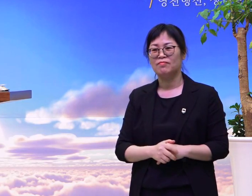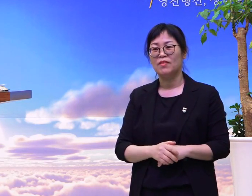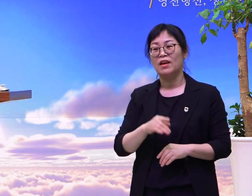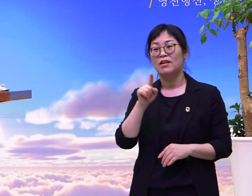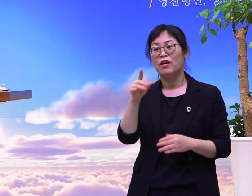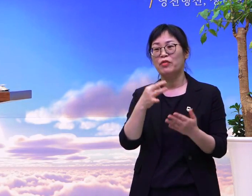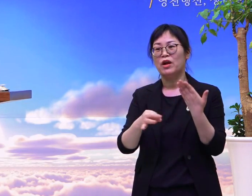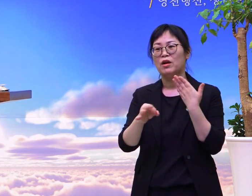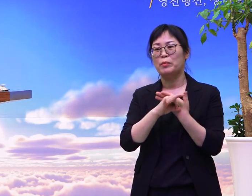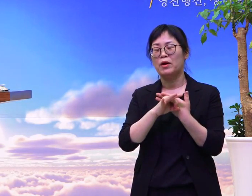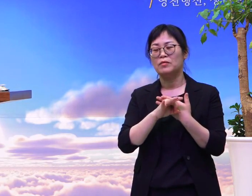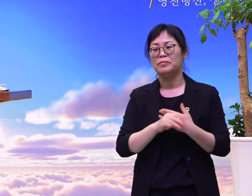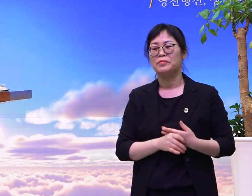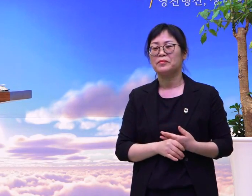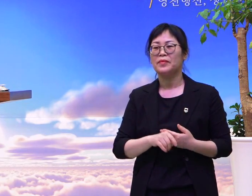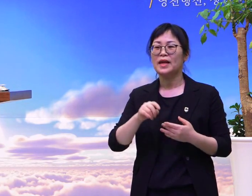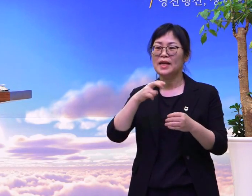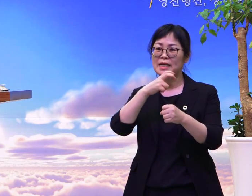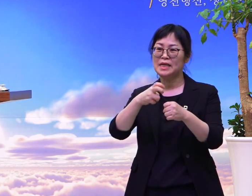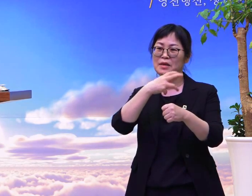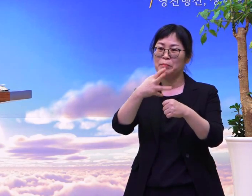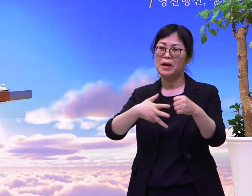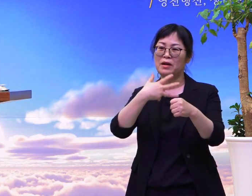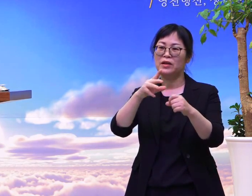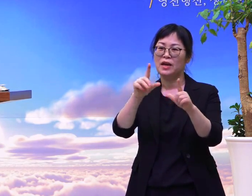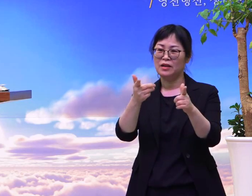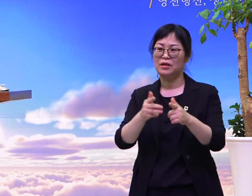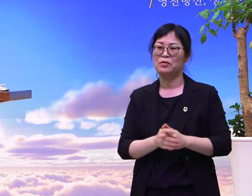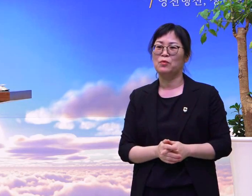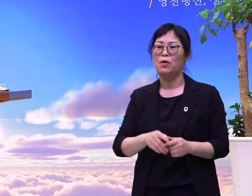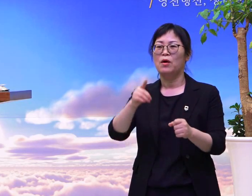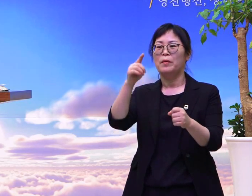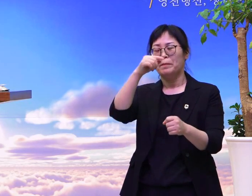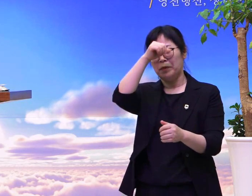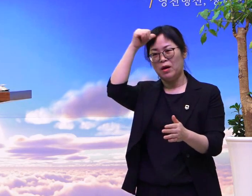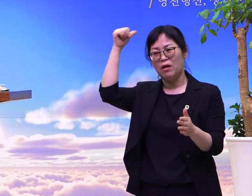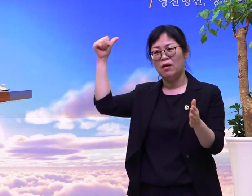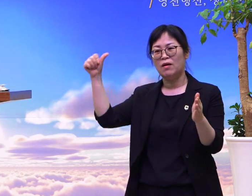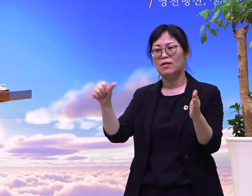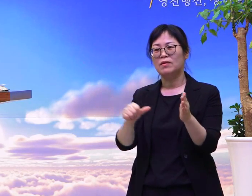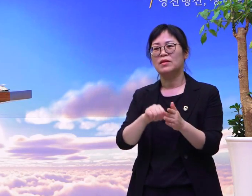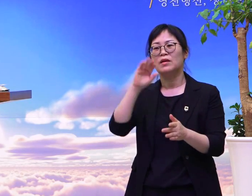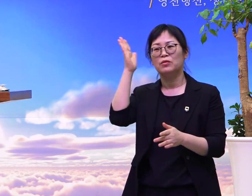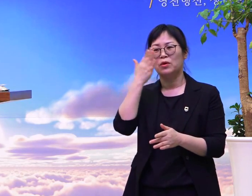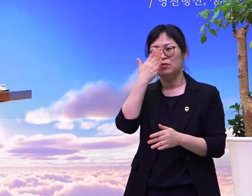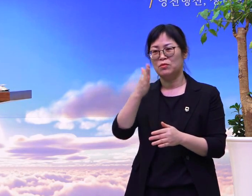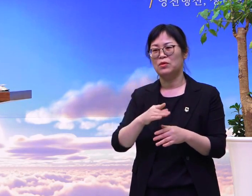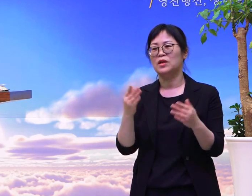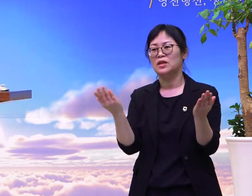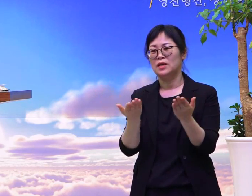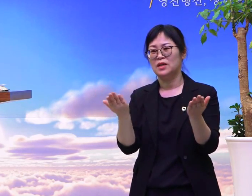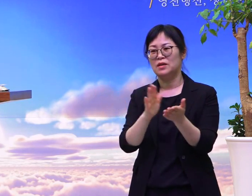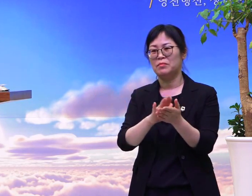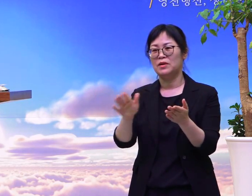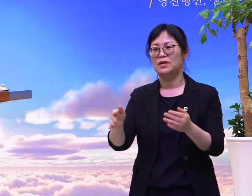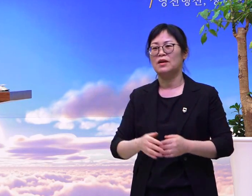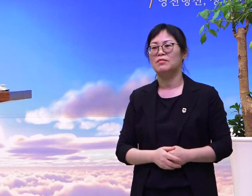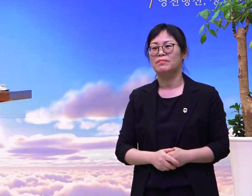그렇다면 이거는 28년이 아니라 평생이 될 수도 있는 그런 일입니다.